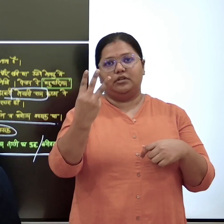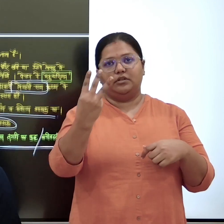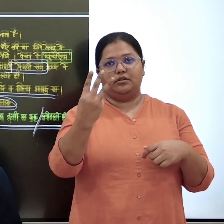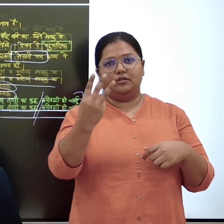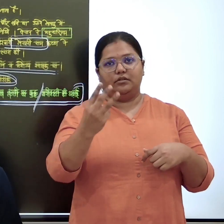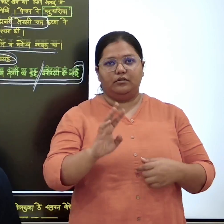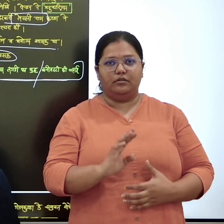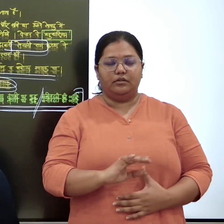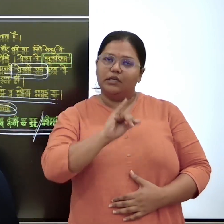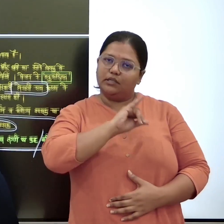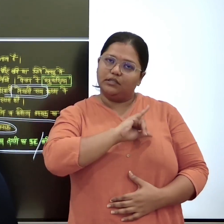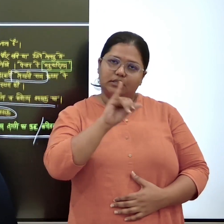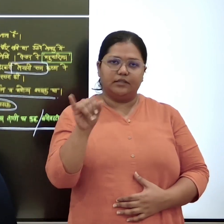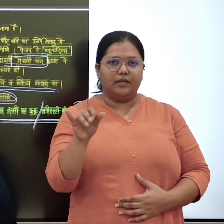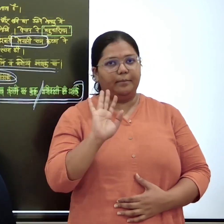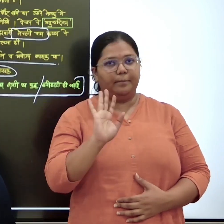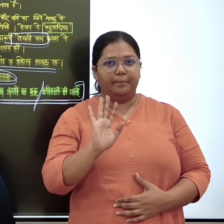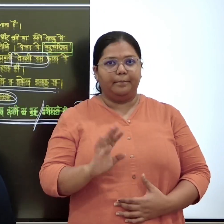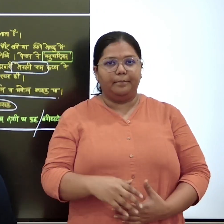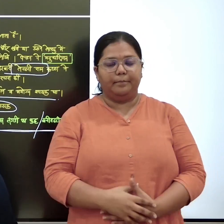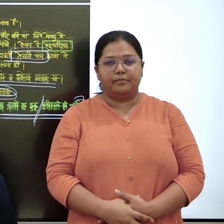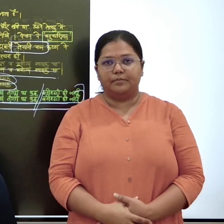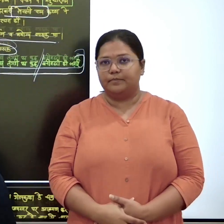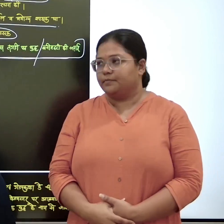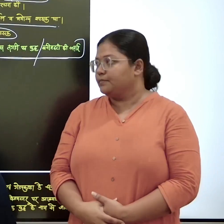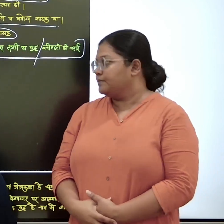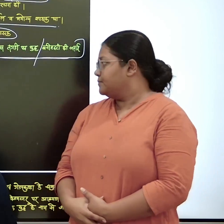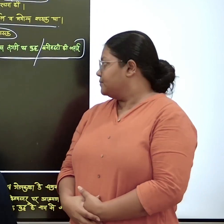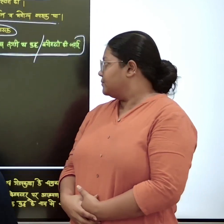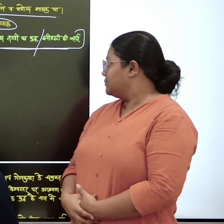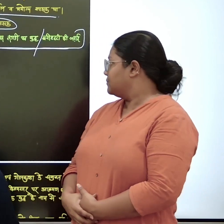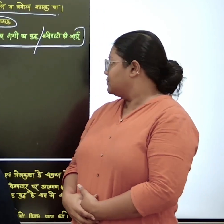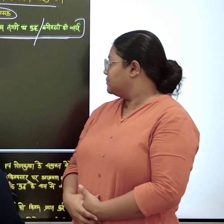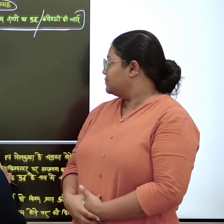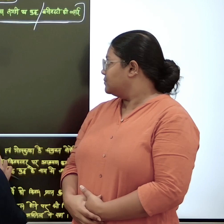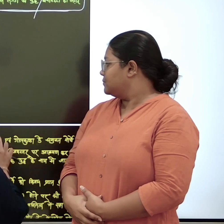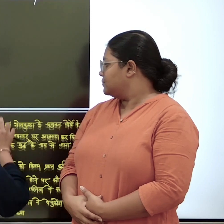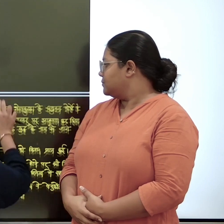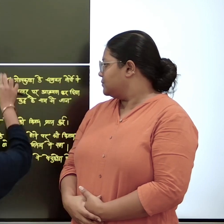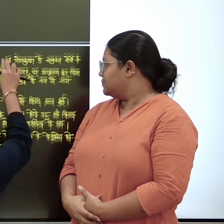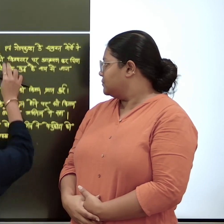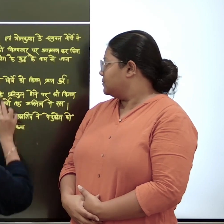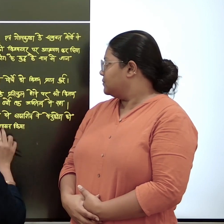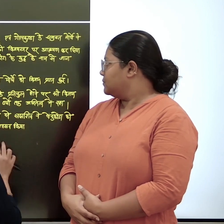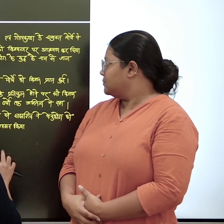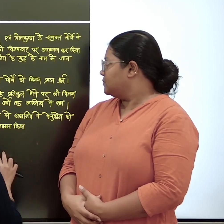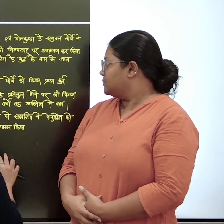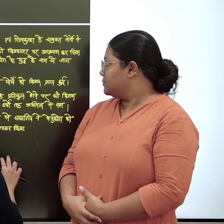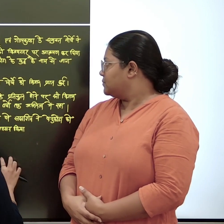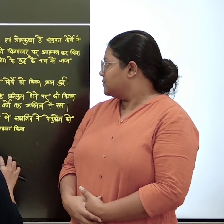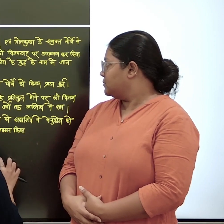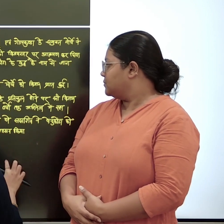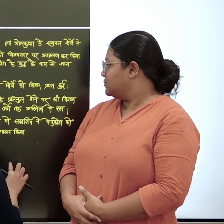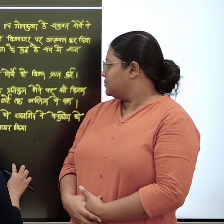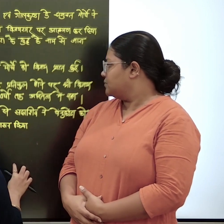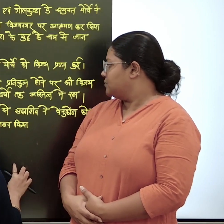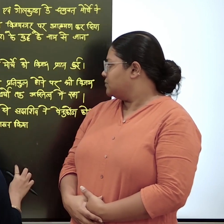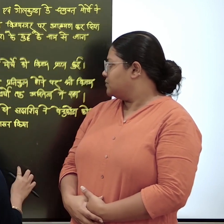युद्ध, राक्षस तंगड़ी का युद्ध या बन्नी हट्टी की लड़ाई,